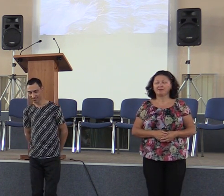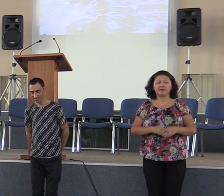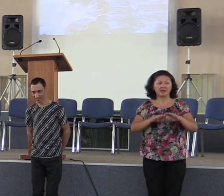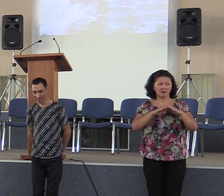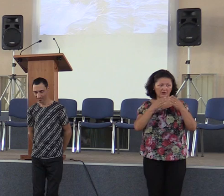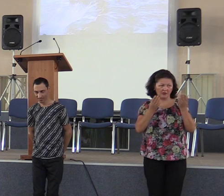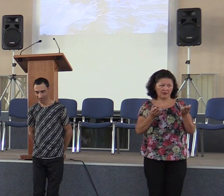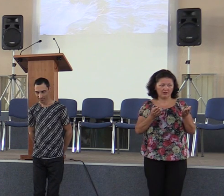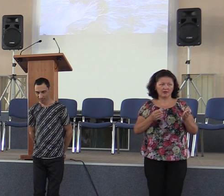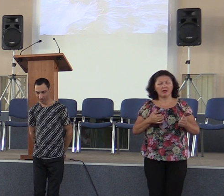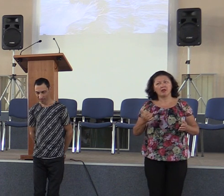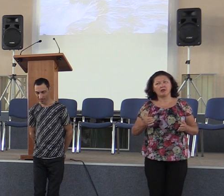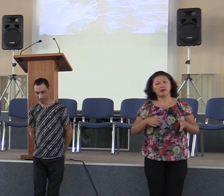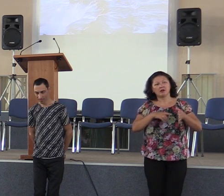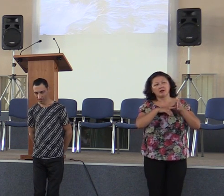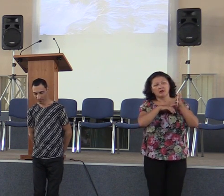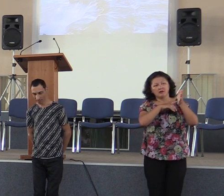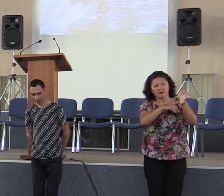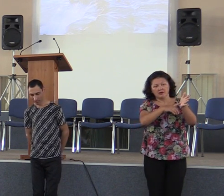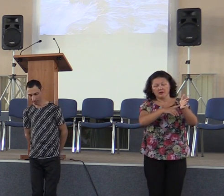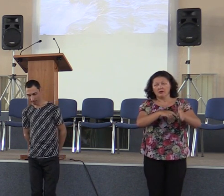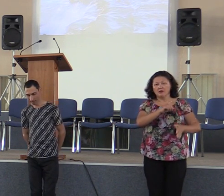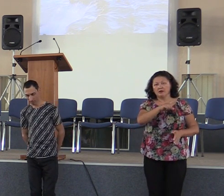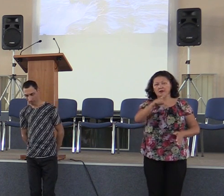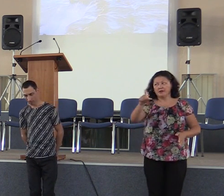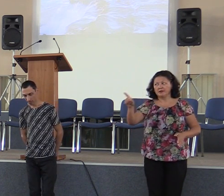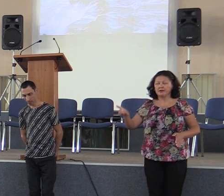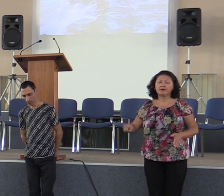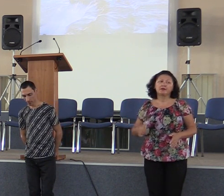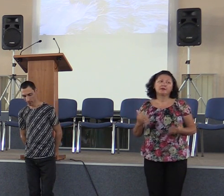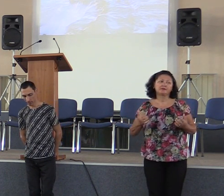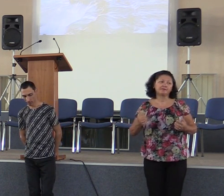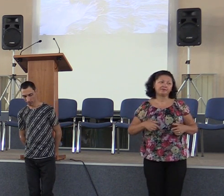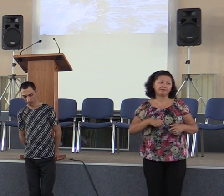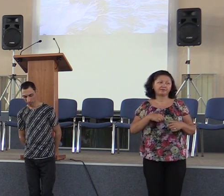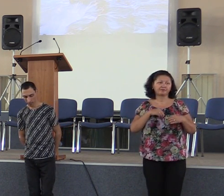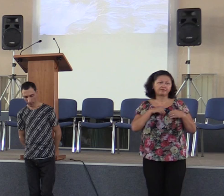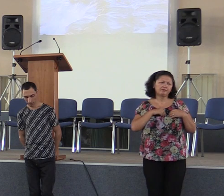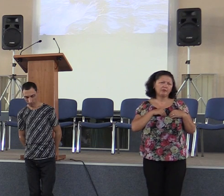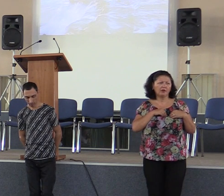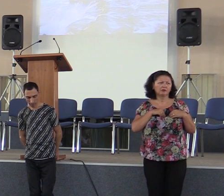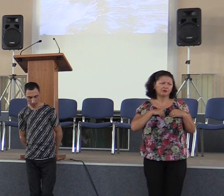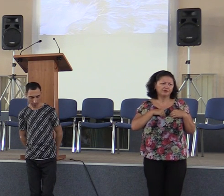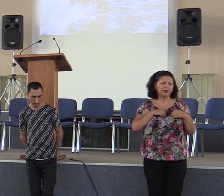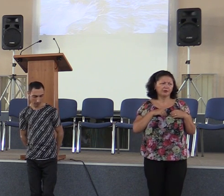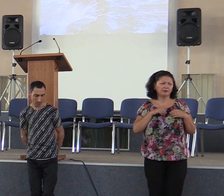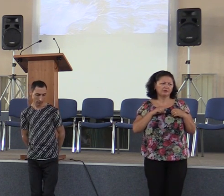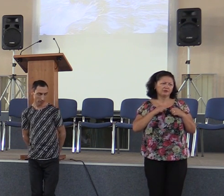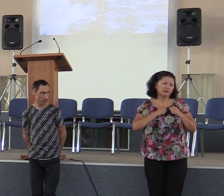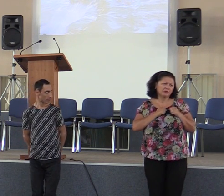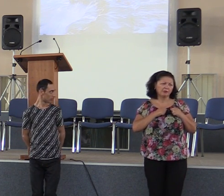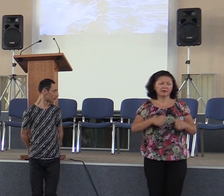pe care o recomand tuturor care au sufletul zbuciumat și